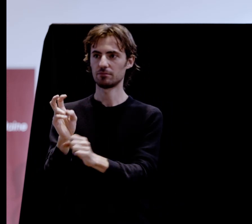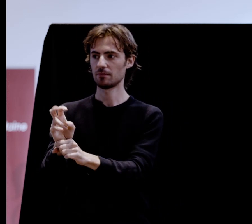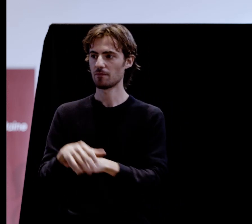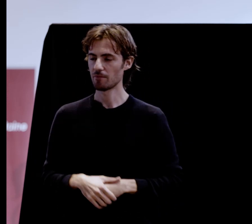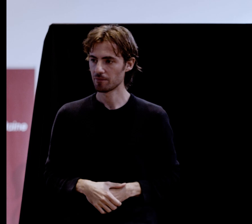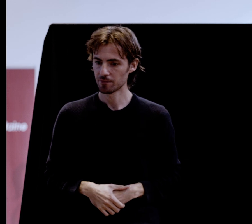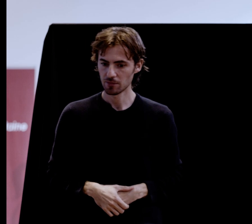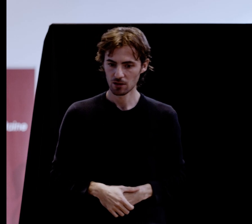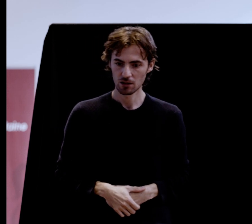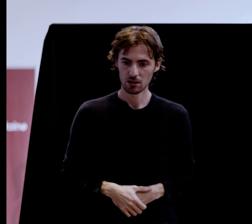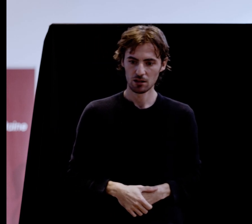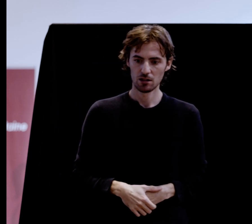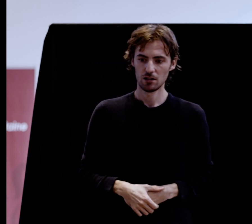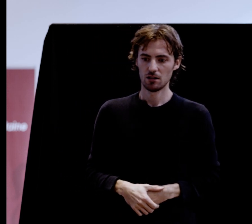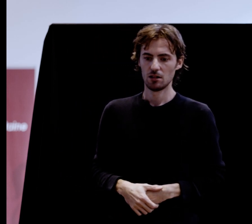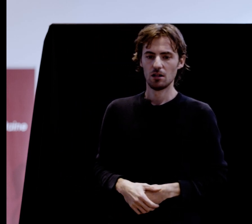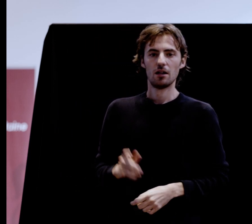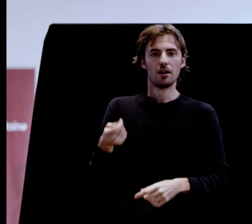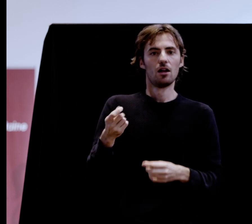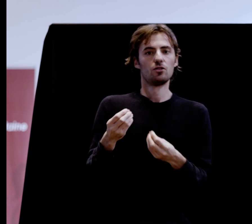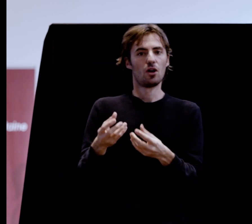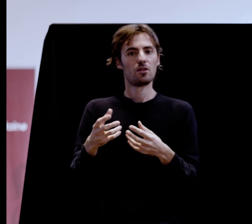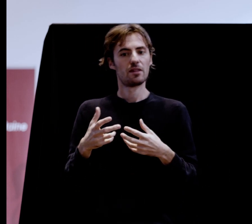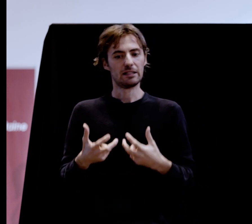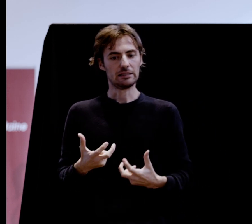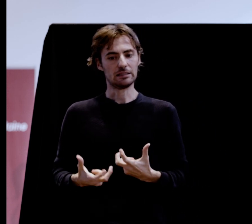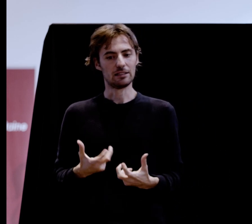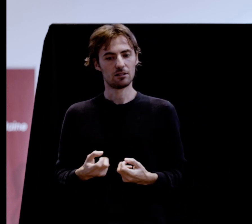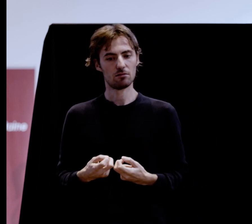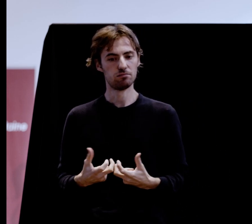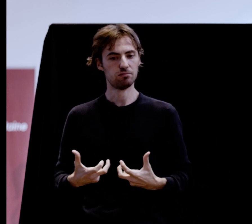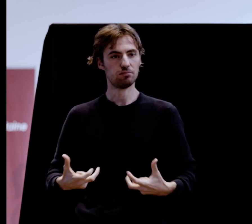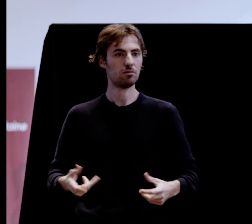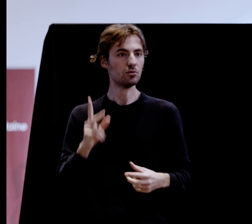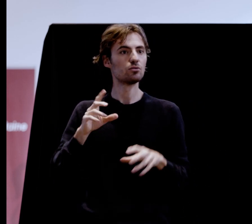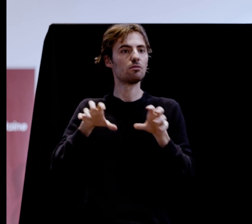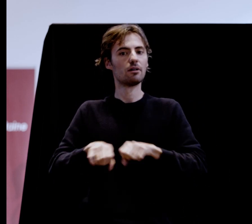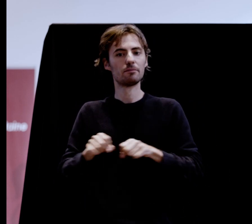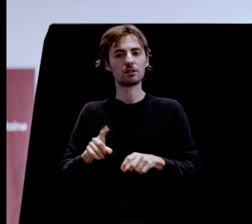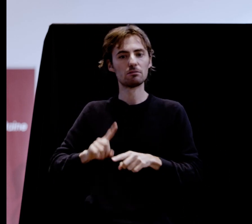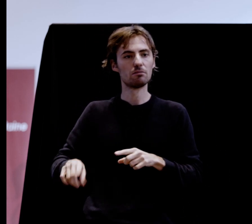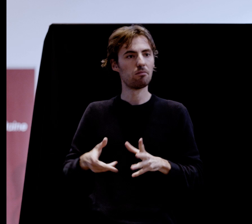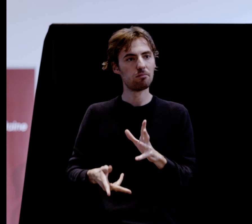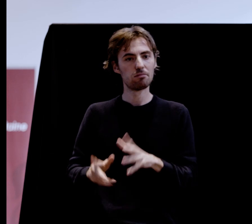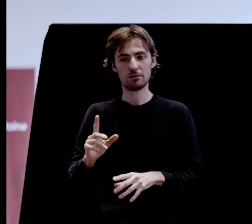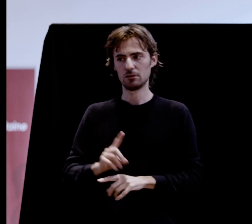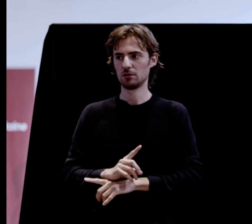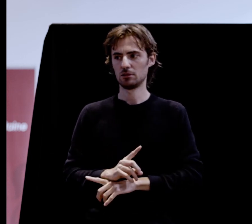n'entraîne pas d'augmentation du volume des testicules, ni de la spermatogénèse. Et si on veut